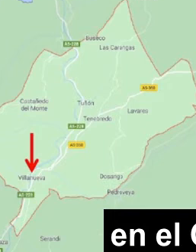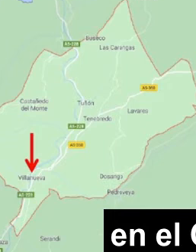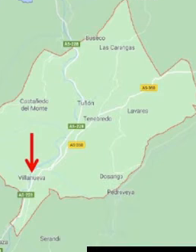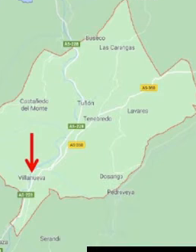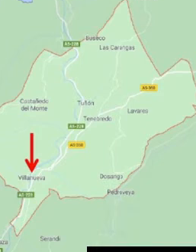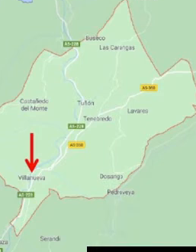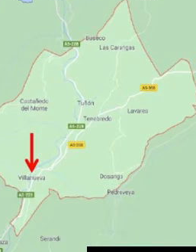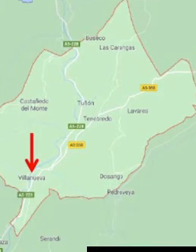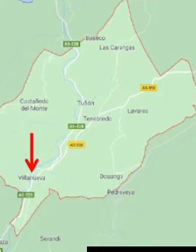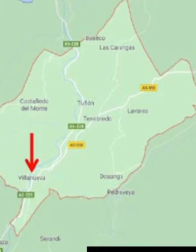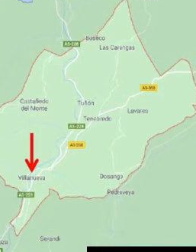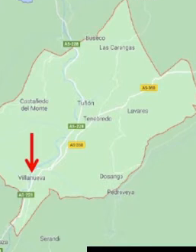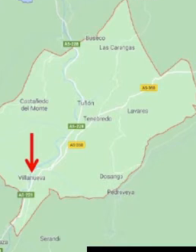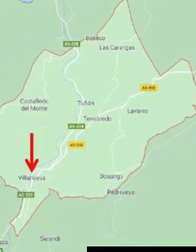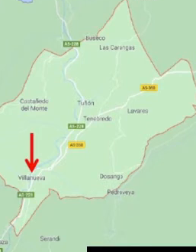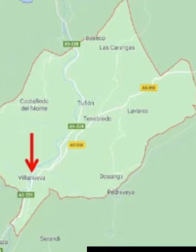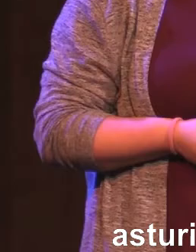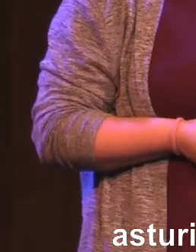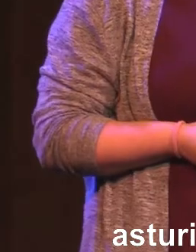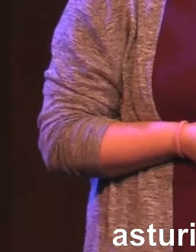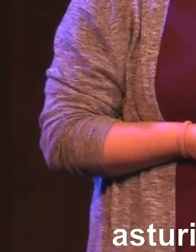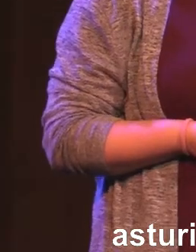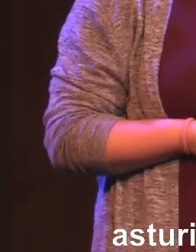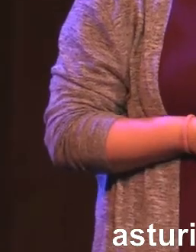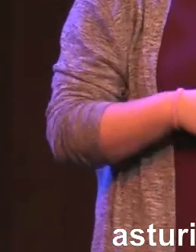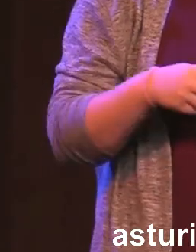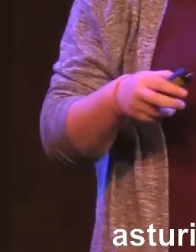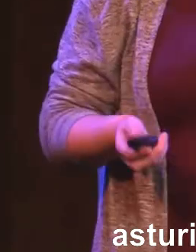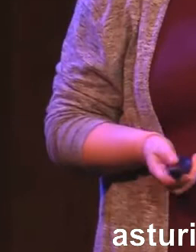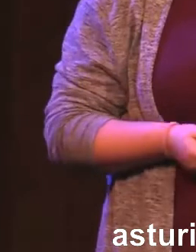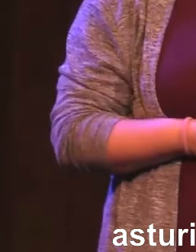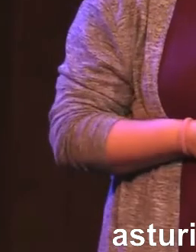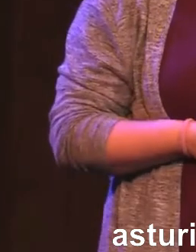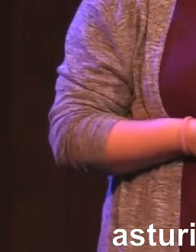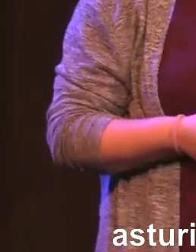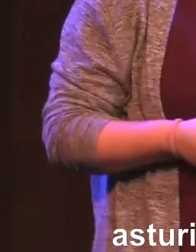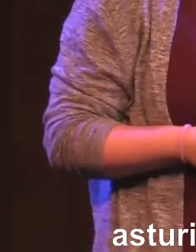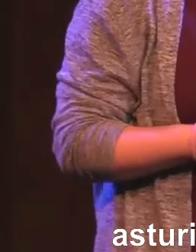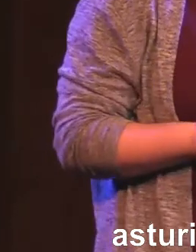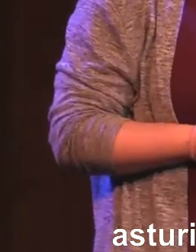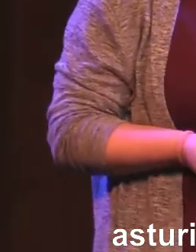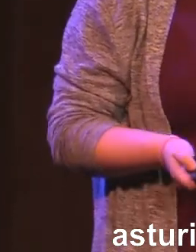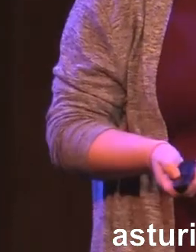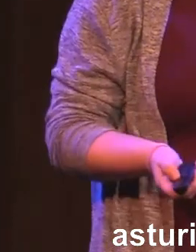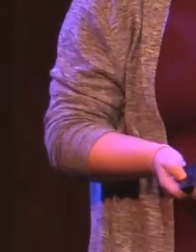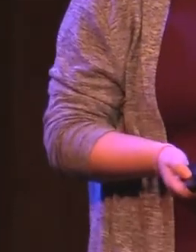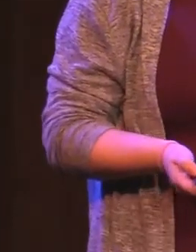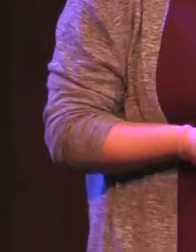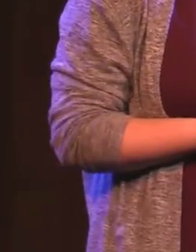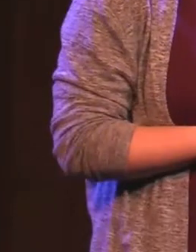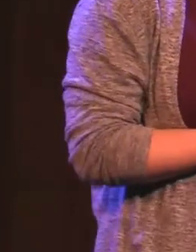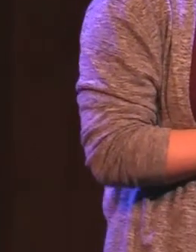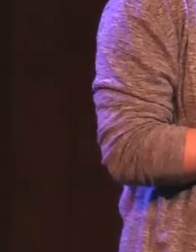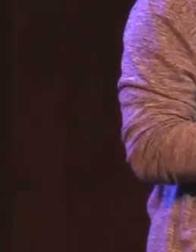asturias un concejo en la montaña interior asturiana con sus aislamientos y sonidos y gracia propia